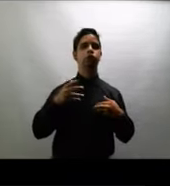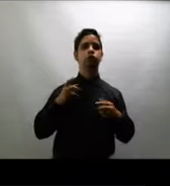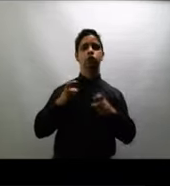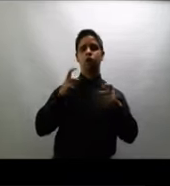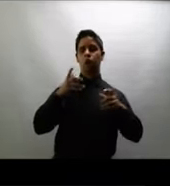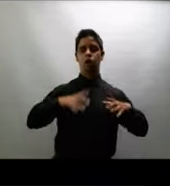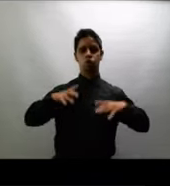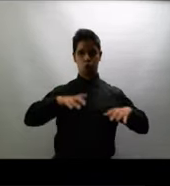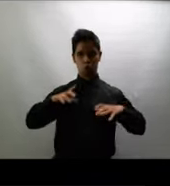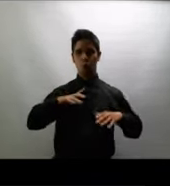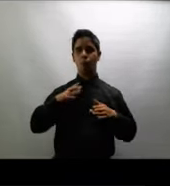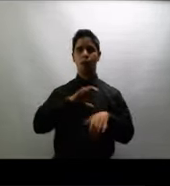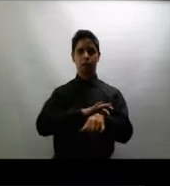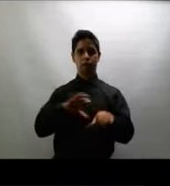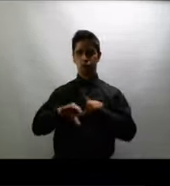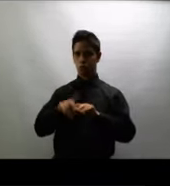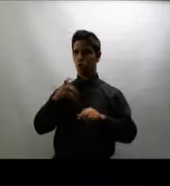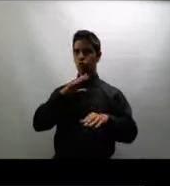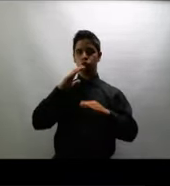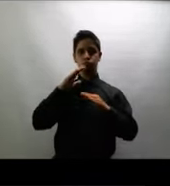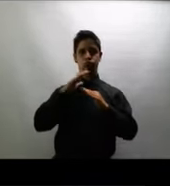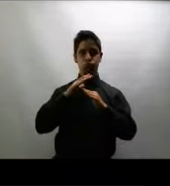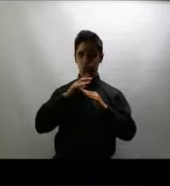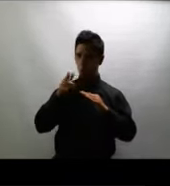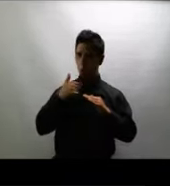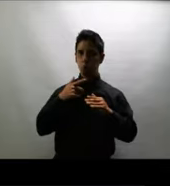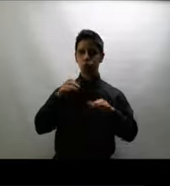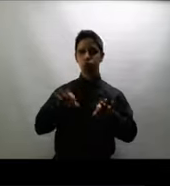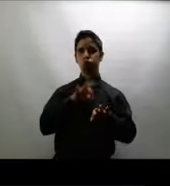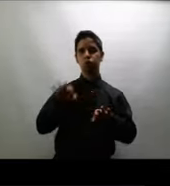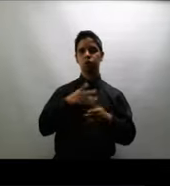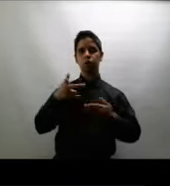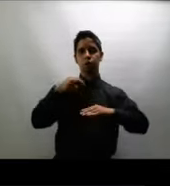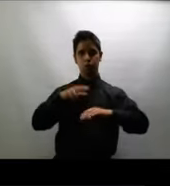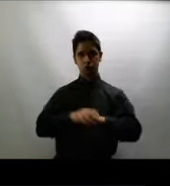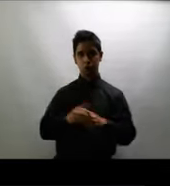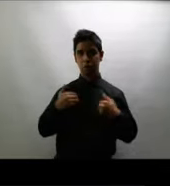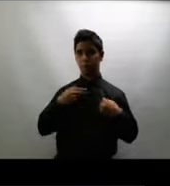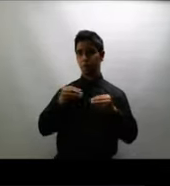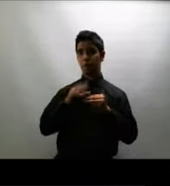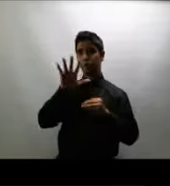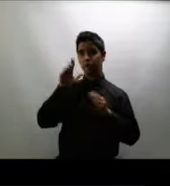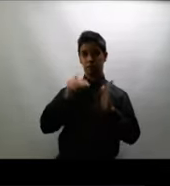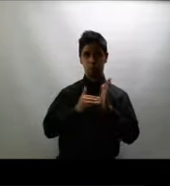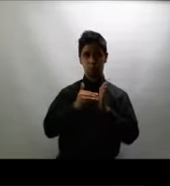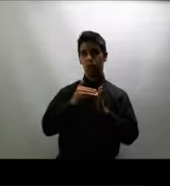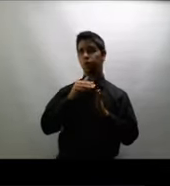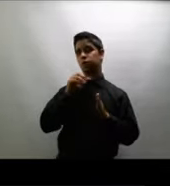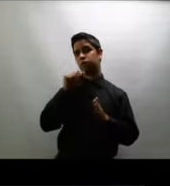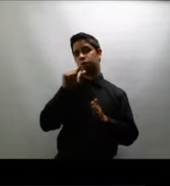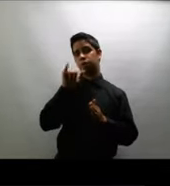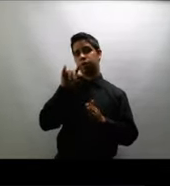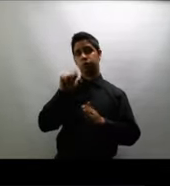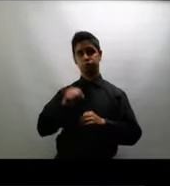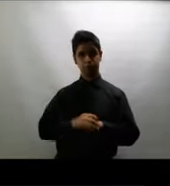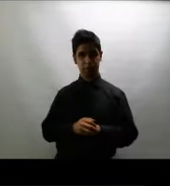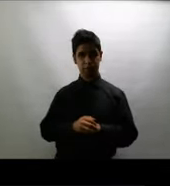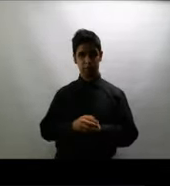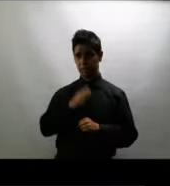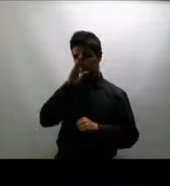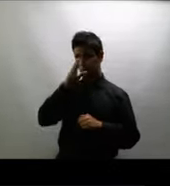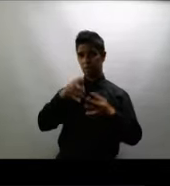accesorios y las mejores telas en Puerto Rico. Hola, Zaval. Tu almacén de telas cuenta con más de 5 millones de yardas, todas importadas directamente de